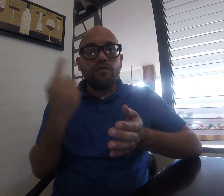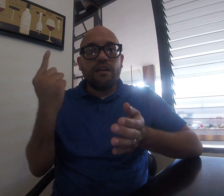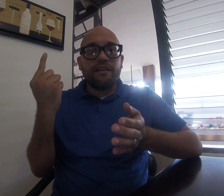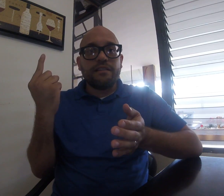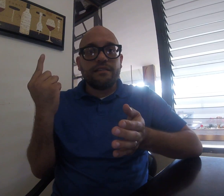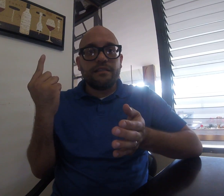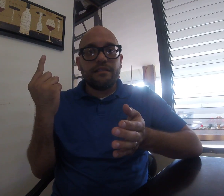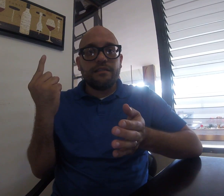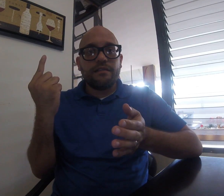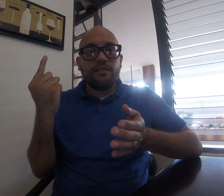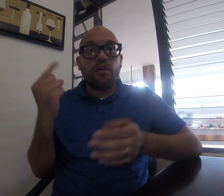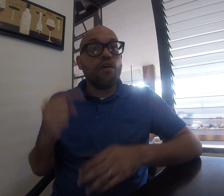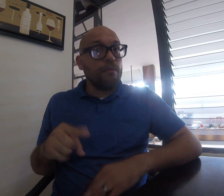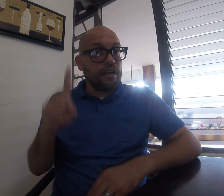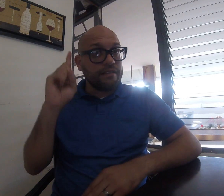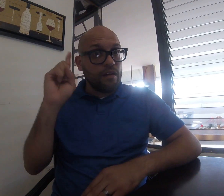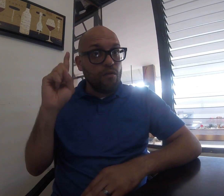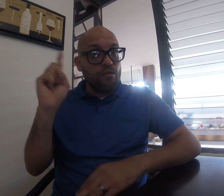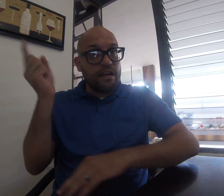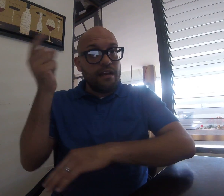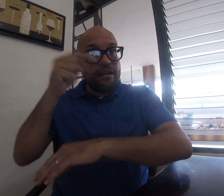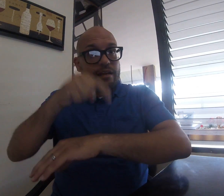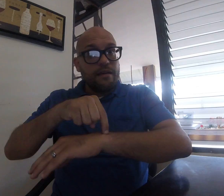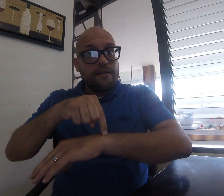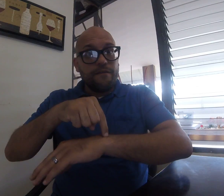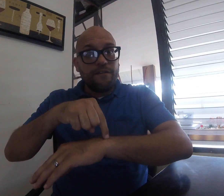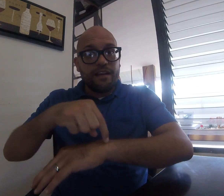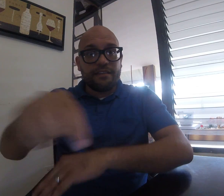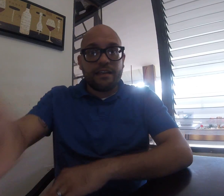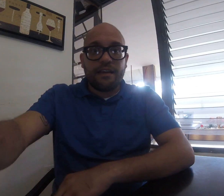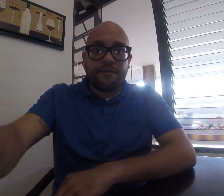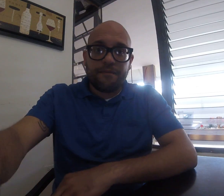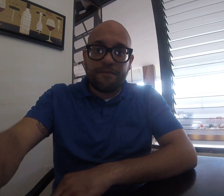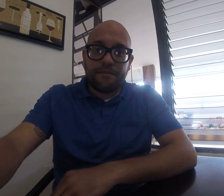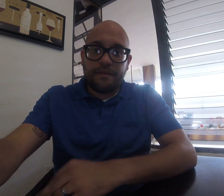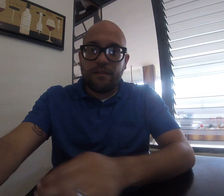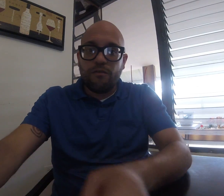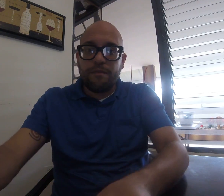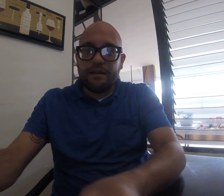Una vez. O pueden hacer una vez aquí. Disculpen.